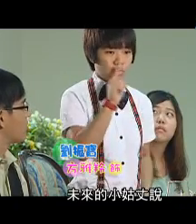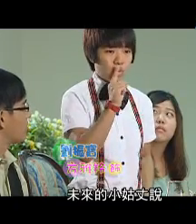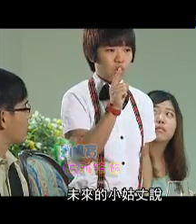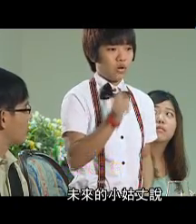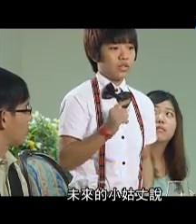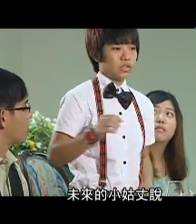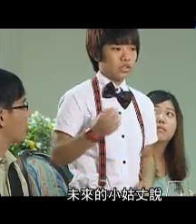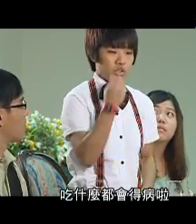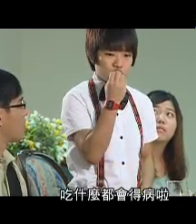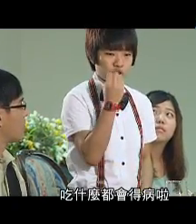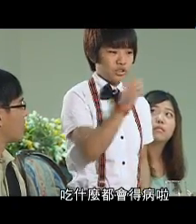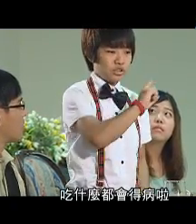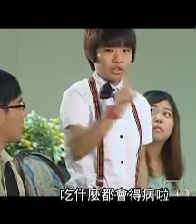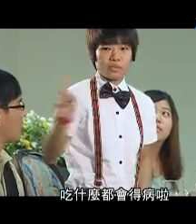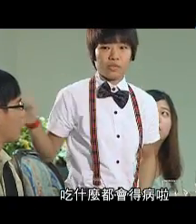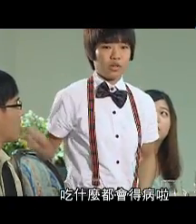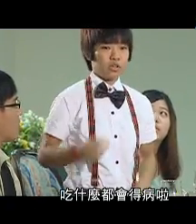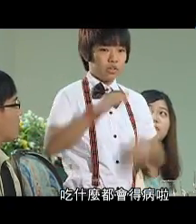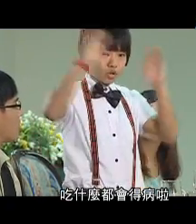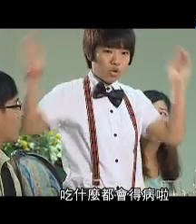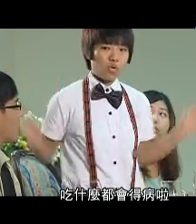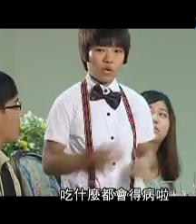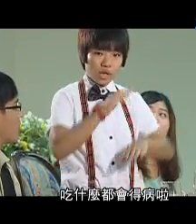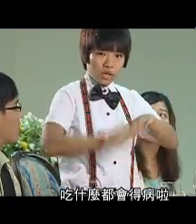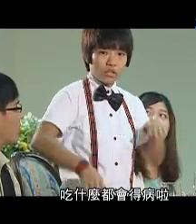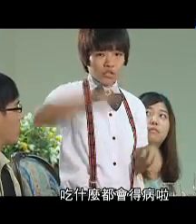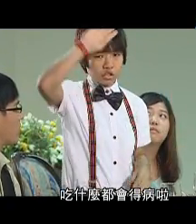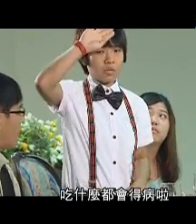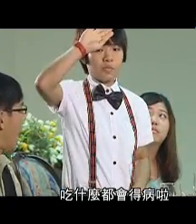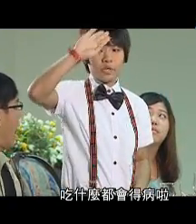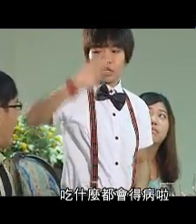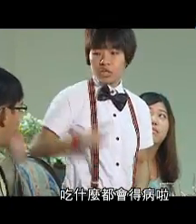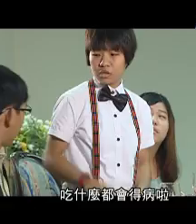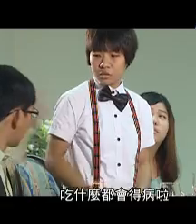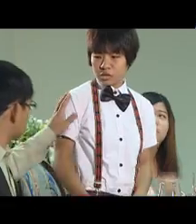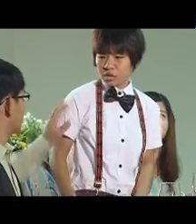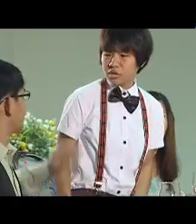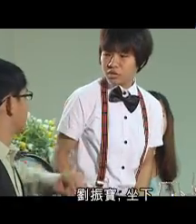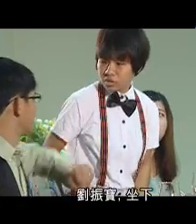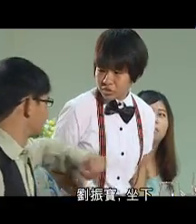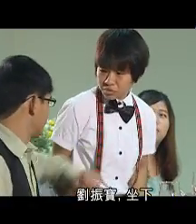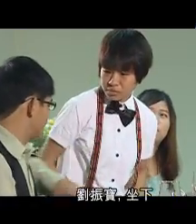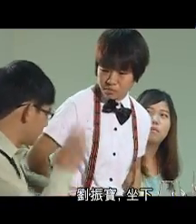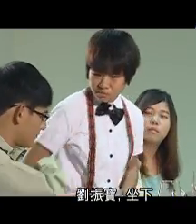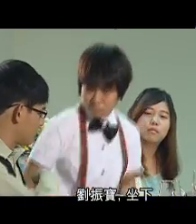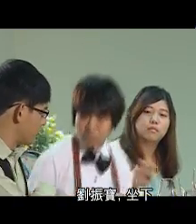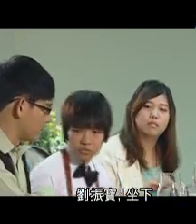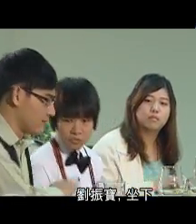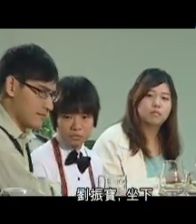说吃什么都会得病了啊啊刘正宝坐下真的